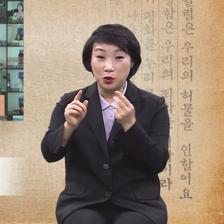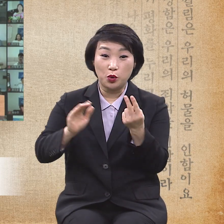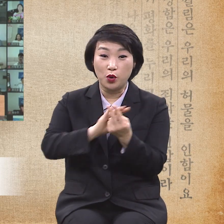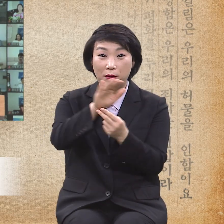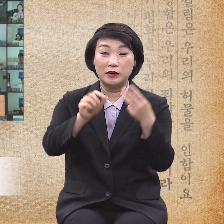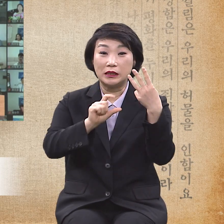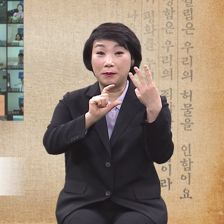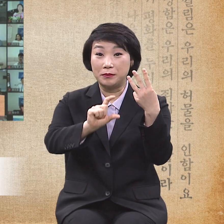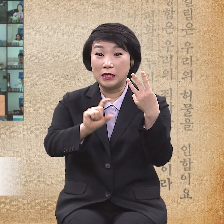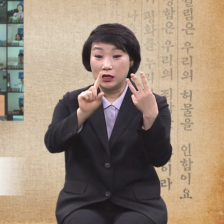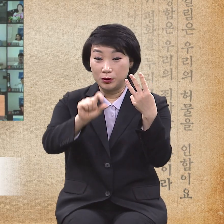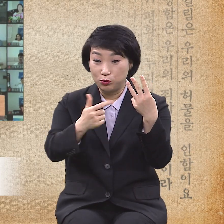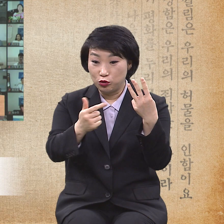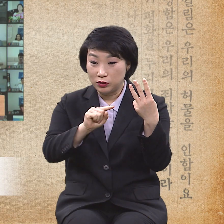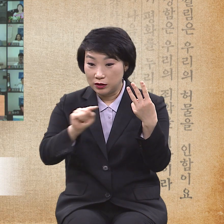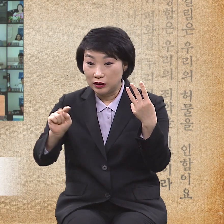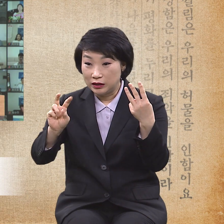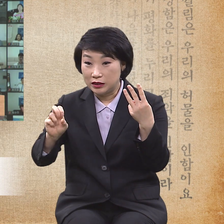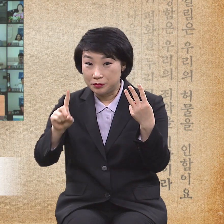16절에서